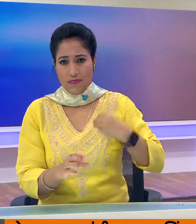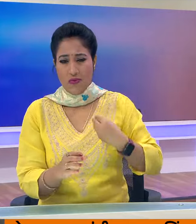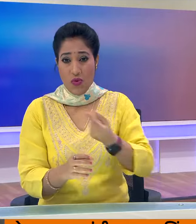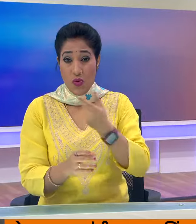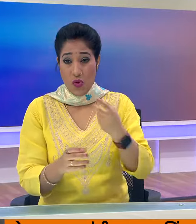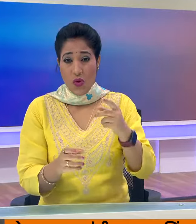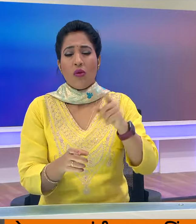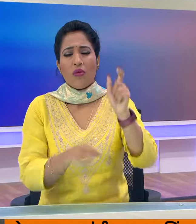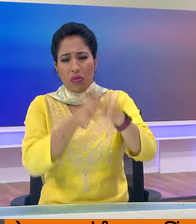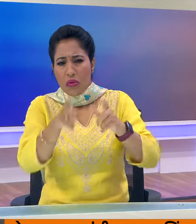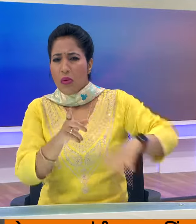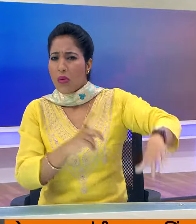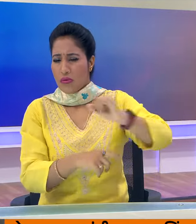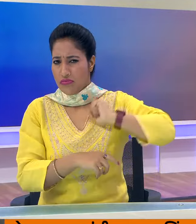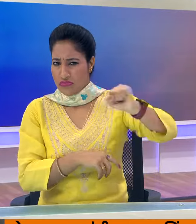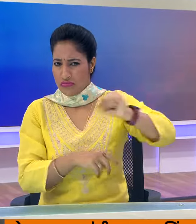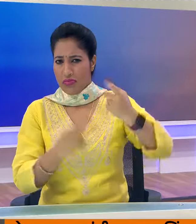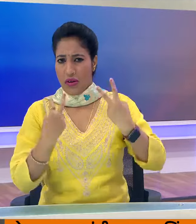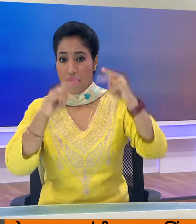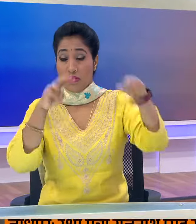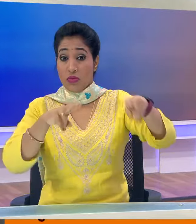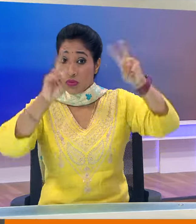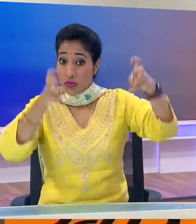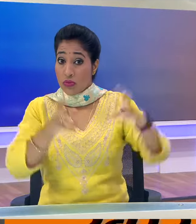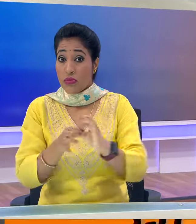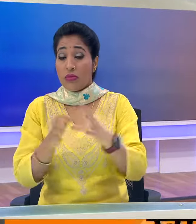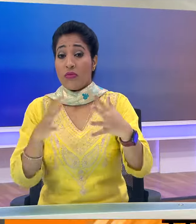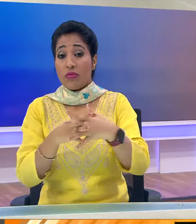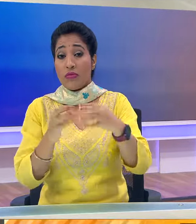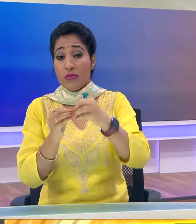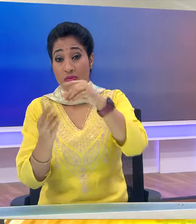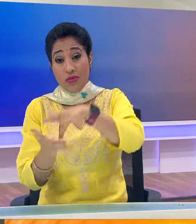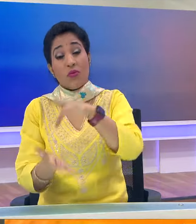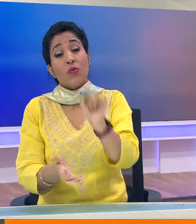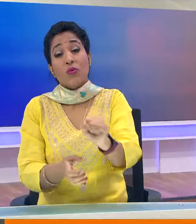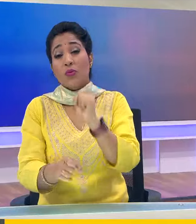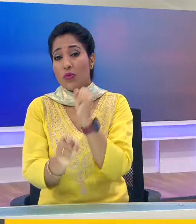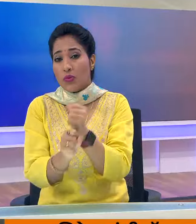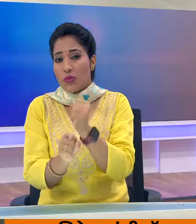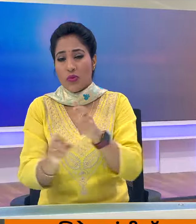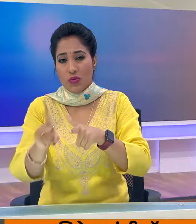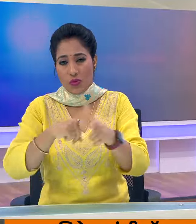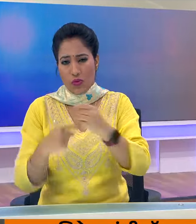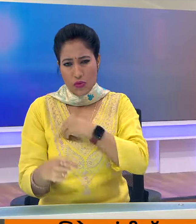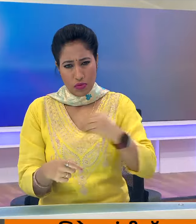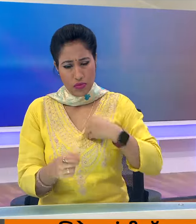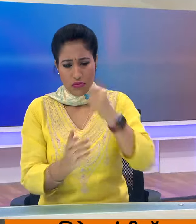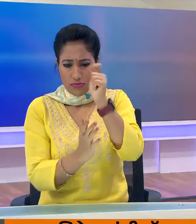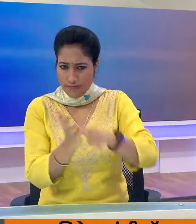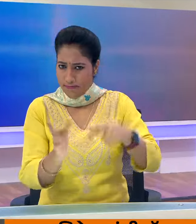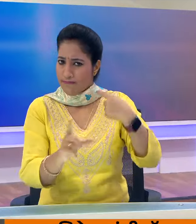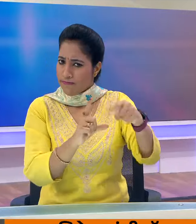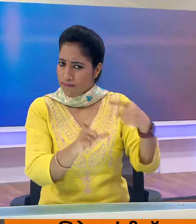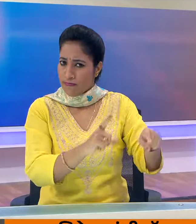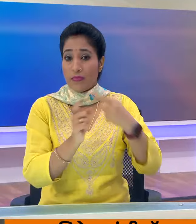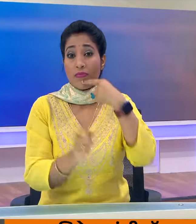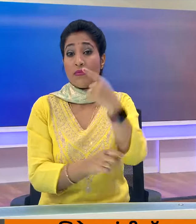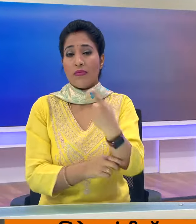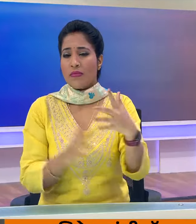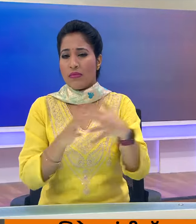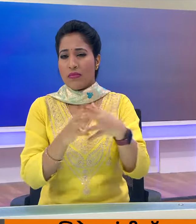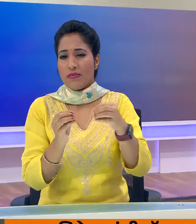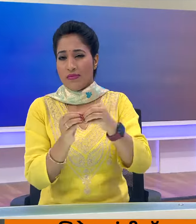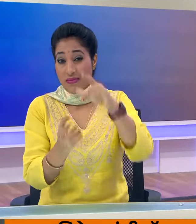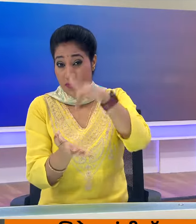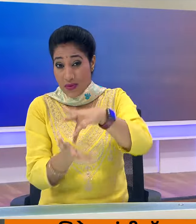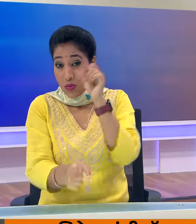अस्पताल स्टाफ प्रदर्शन कर रहे हैं। इस मामले में अब पश्चिम बंगाल सरकार ने जूनियर डॉक्टर्स को पत्र लिखा है। इस पत्र के जरिए